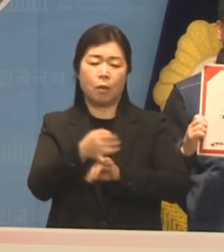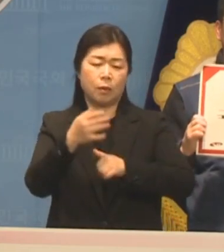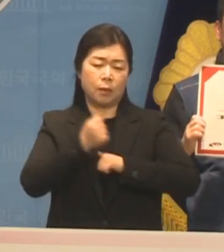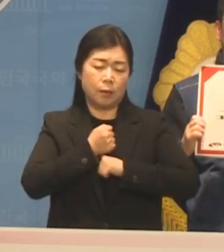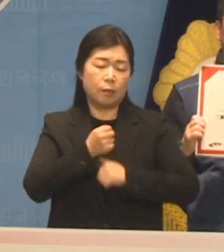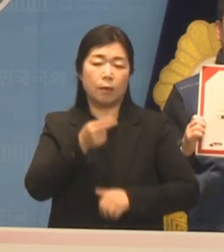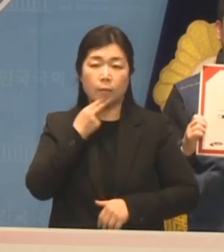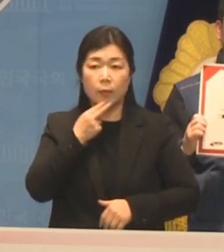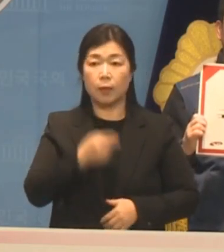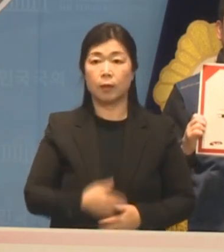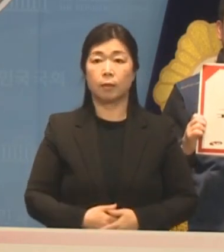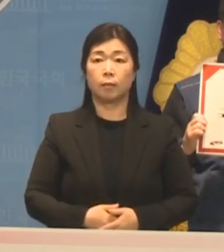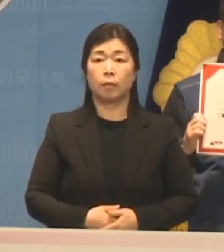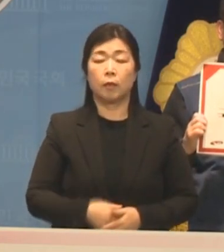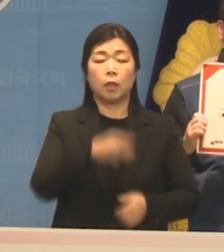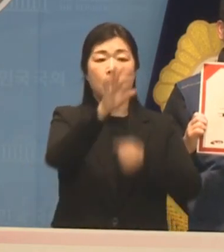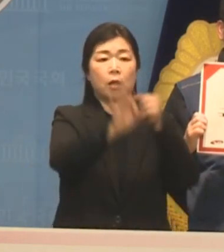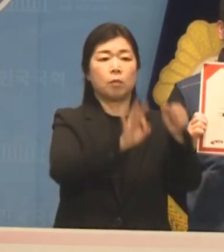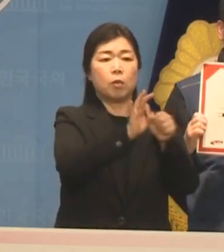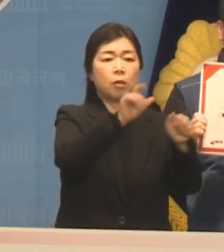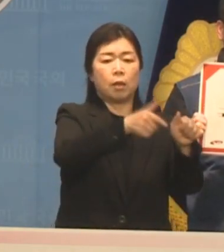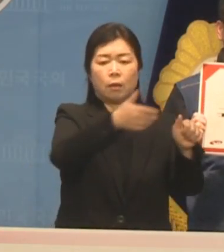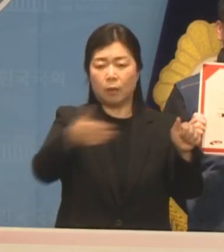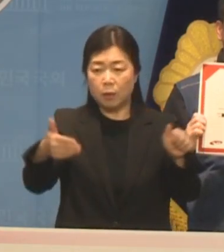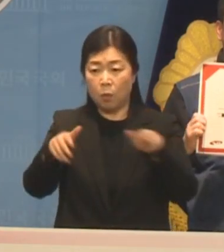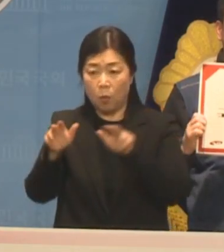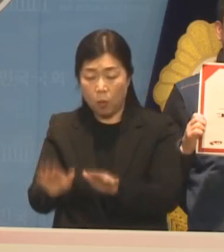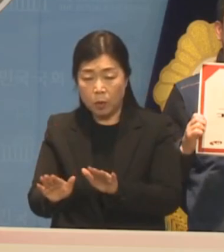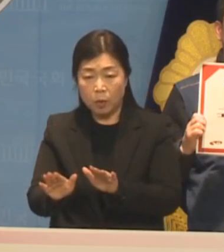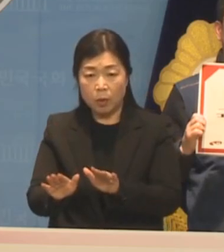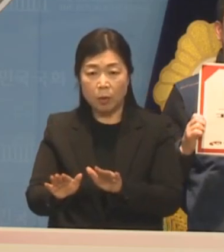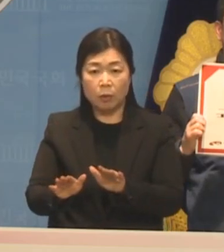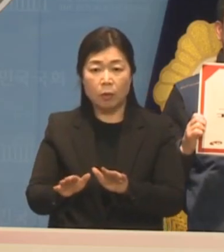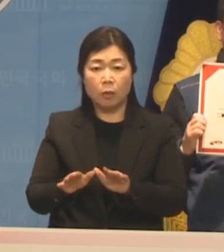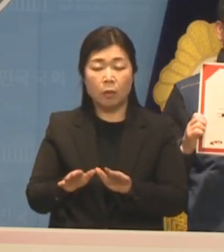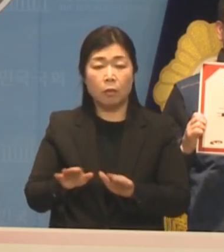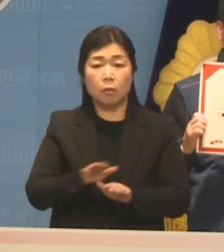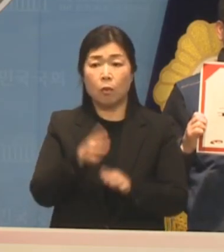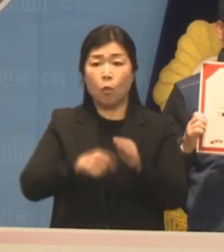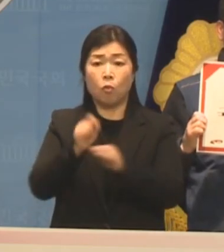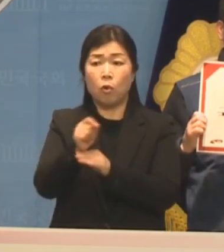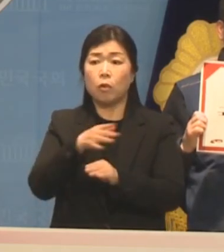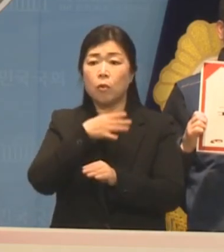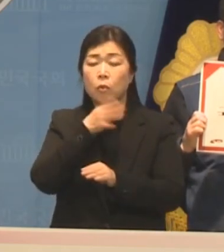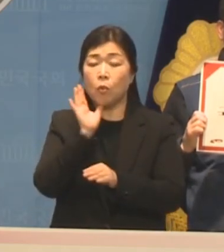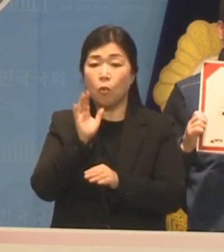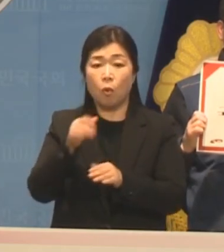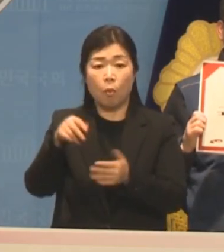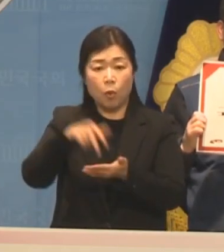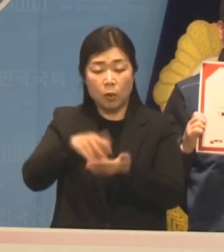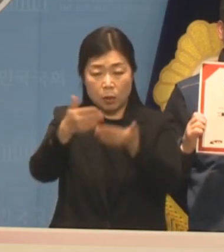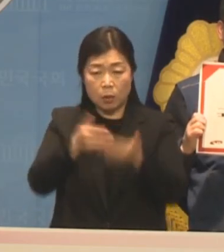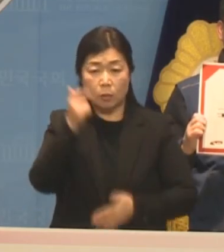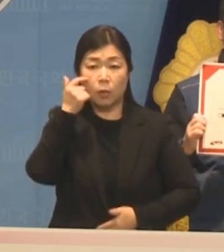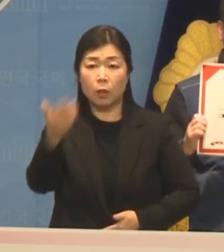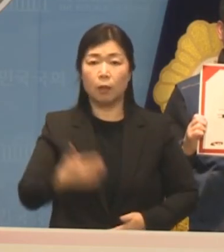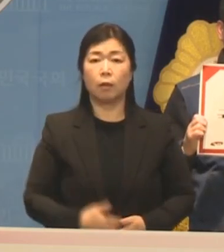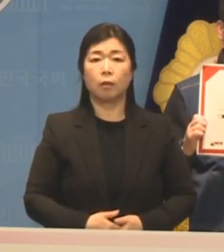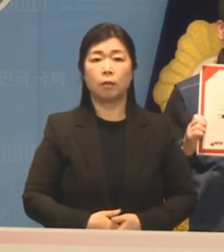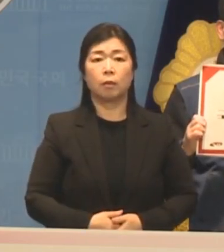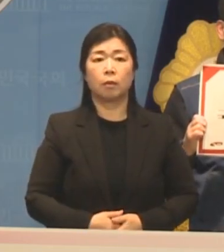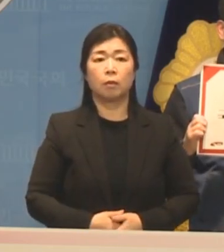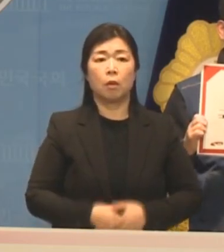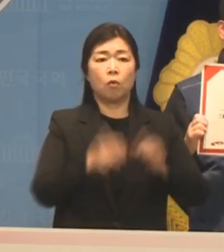지키지 않았습니다. 10년이 지난 오늘 국민의 노후가 보장되었습니까? 공무원의 노후가